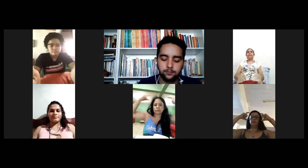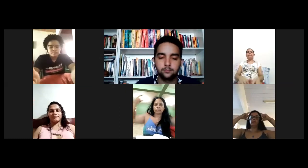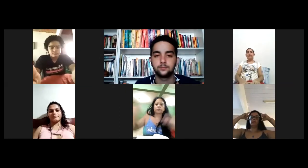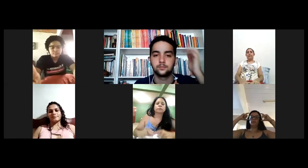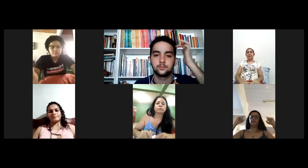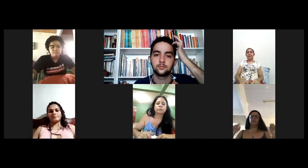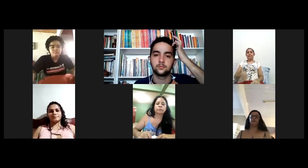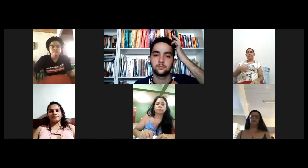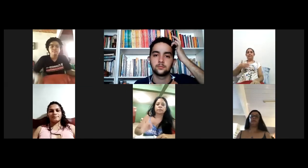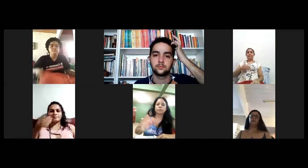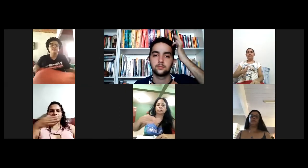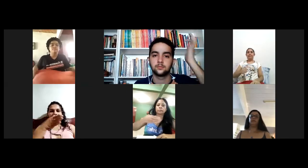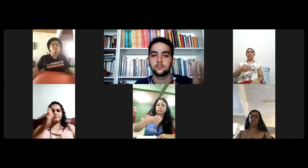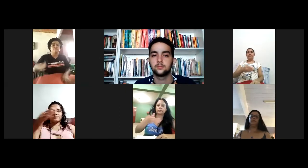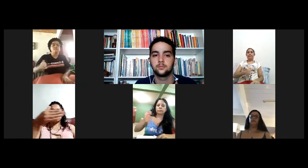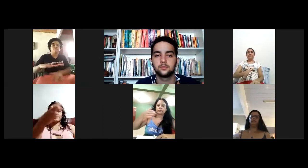tubarão,